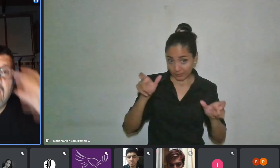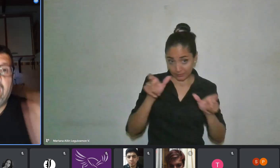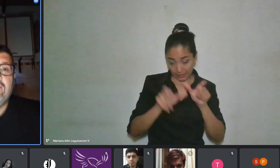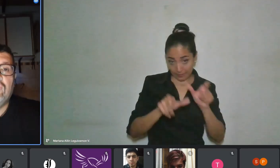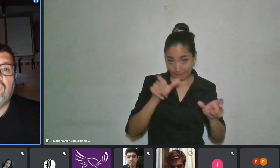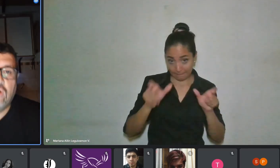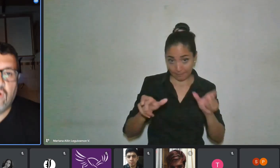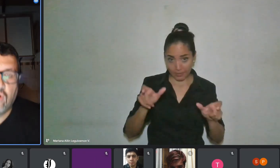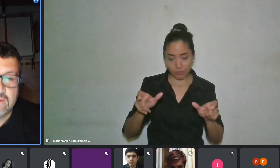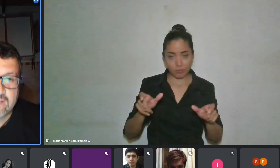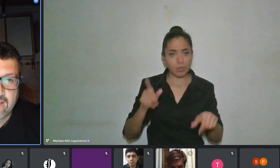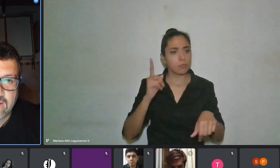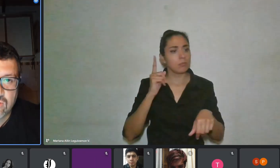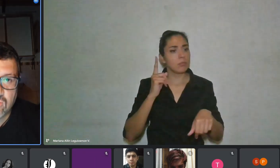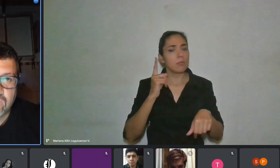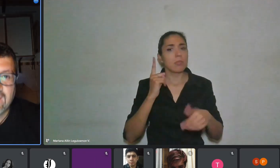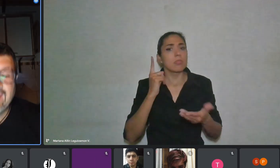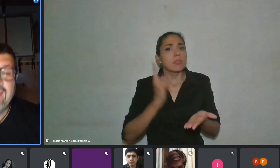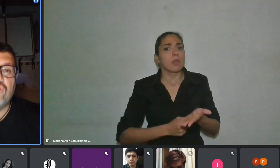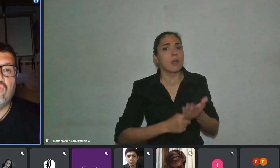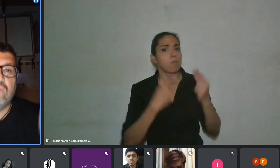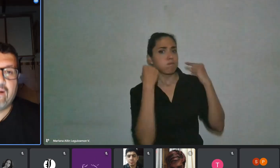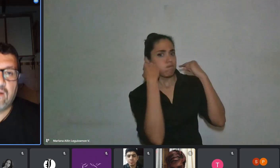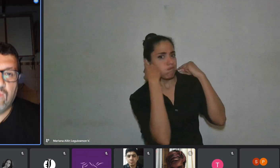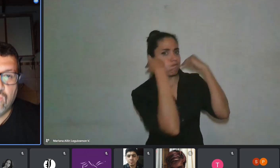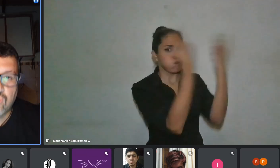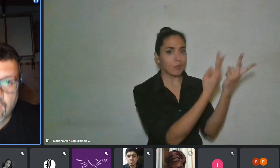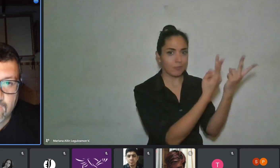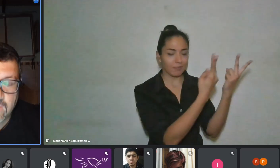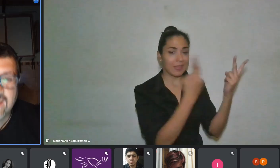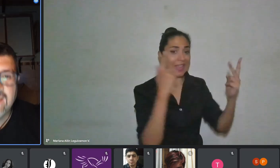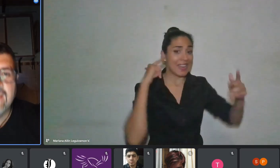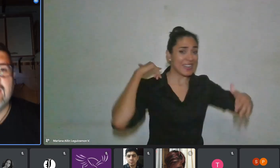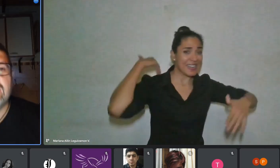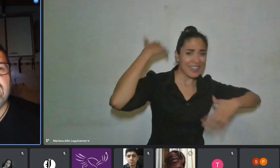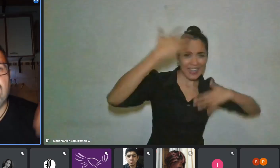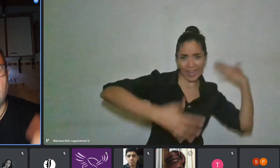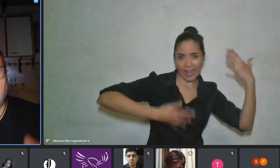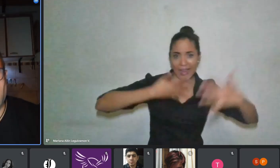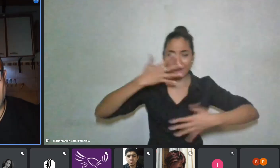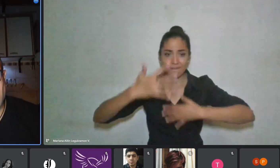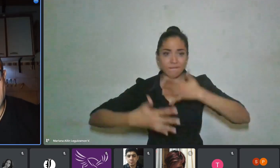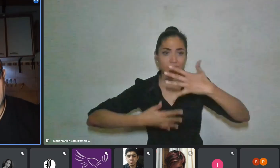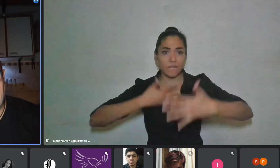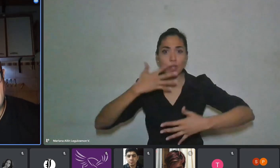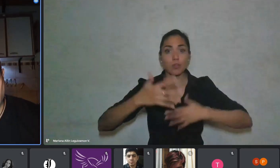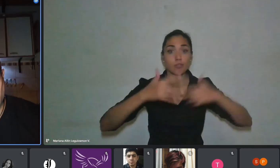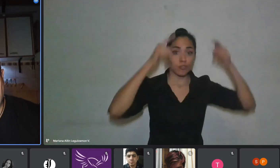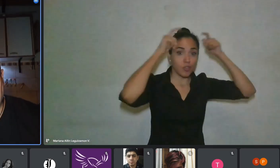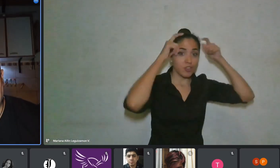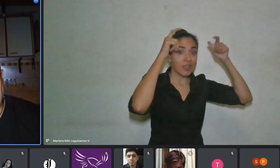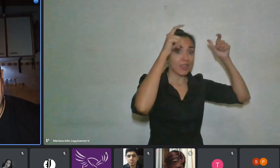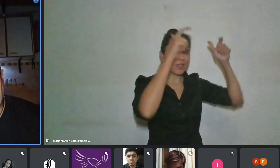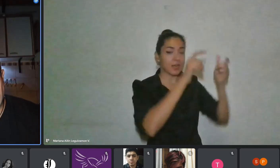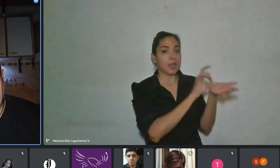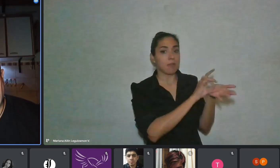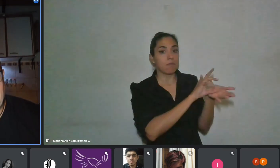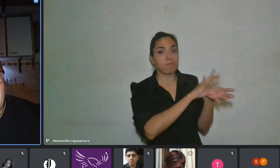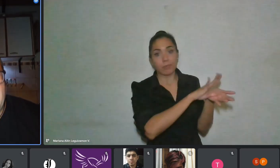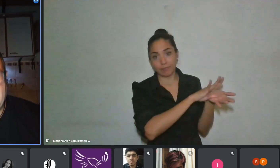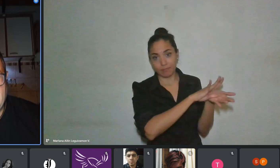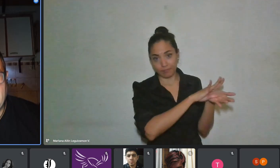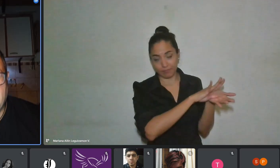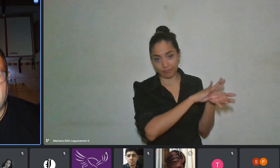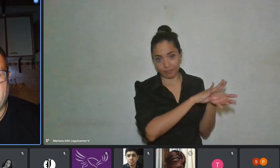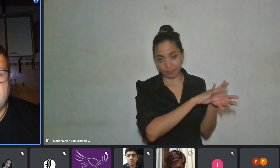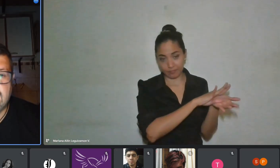se levantó en contra de eso, hizo una revolución y destituyó en ese momento